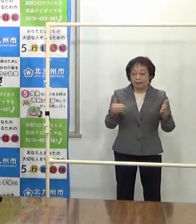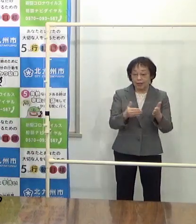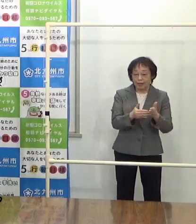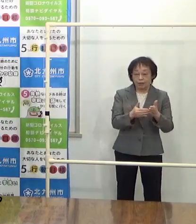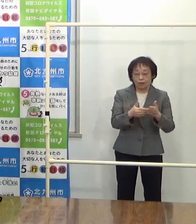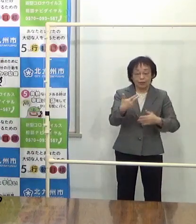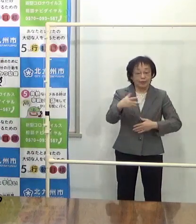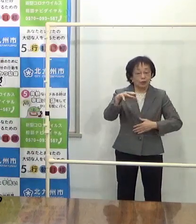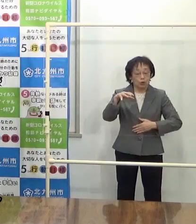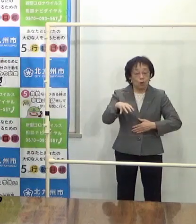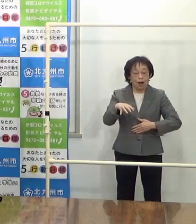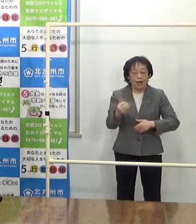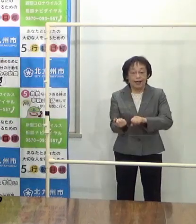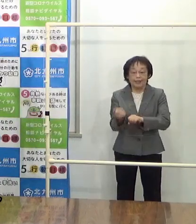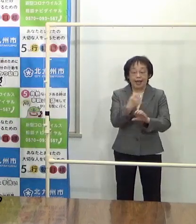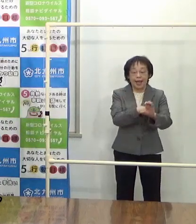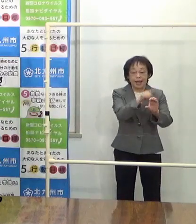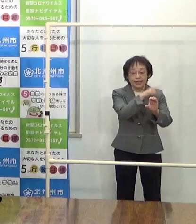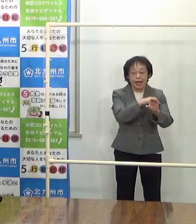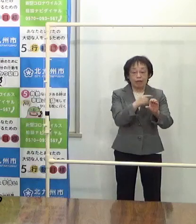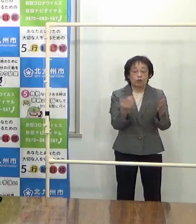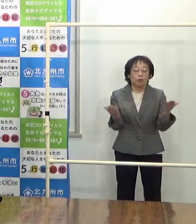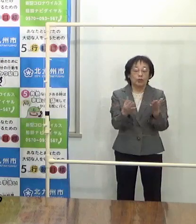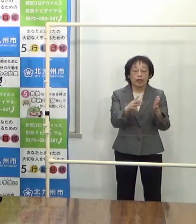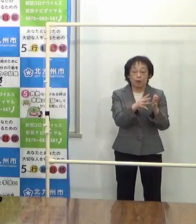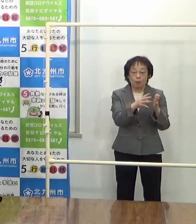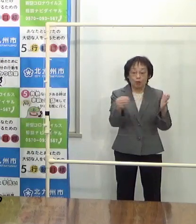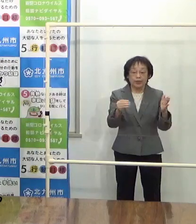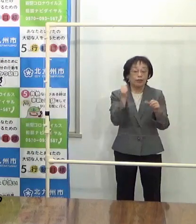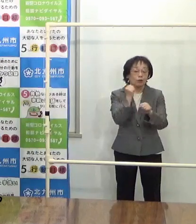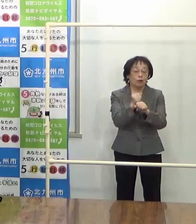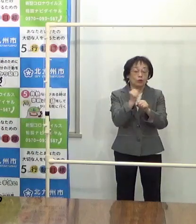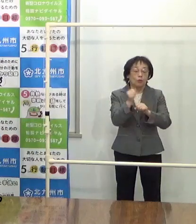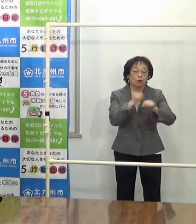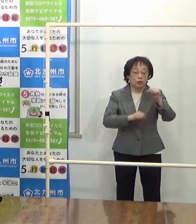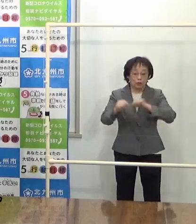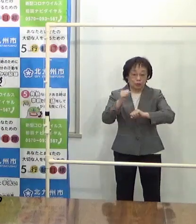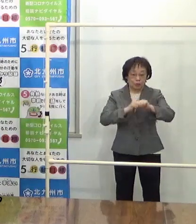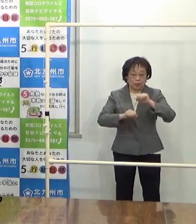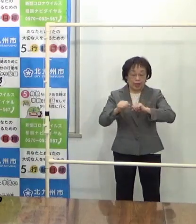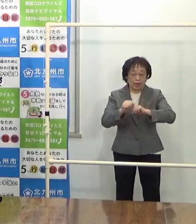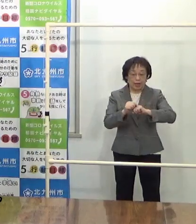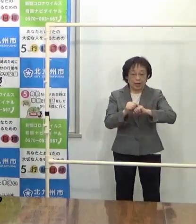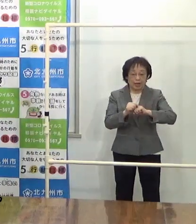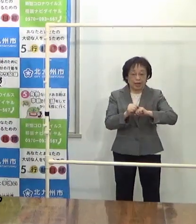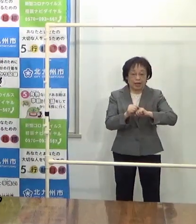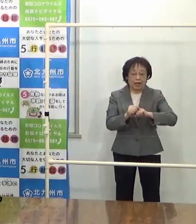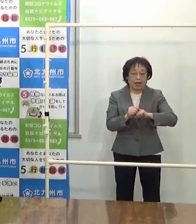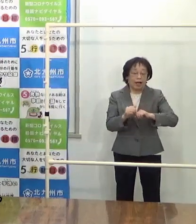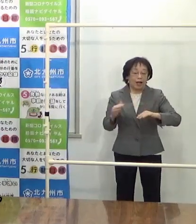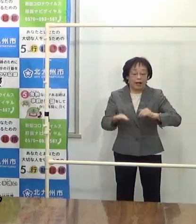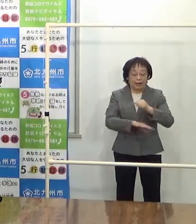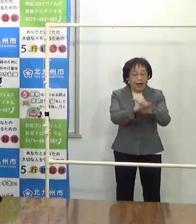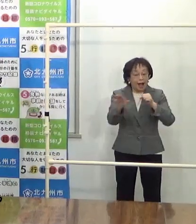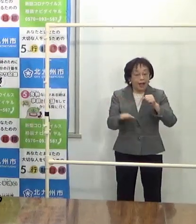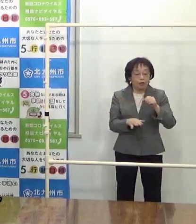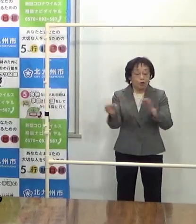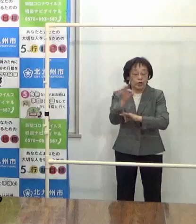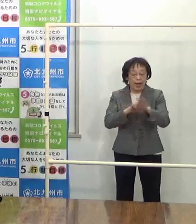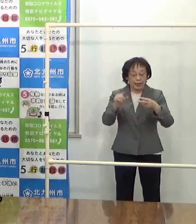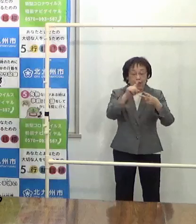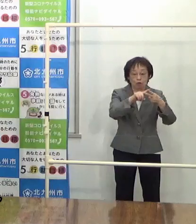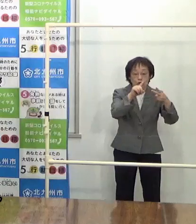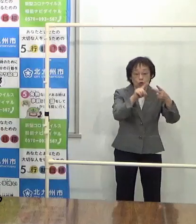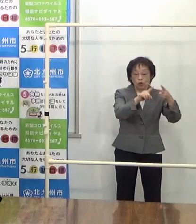は再エネの普及と新たなビジネスモデルの構築に取り組むことで環境と経済の好循環を目指してまいります